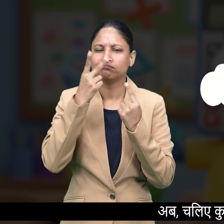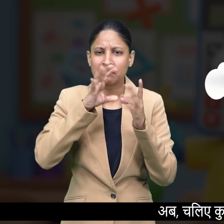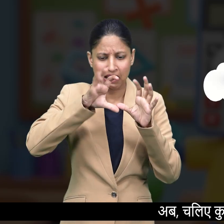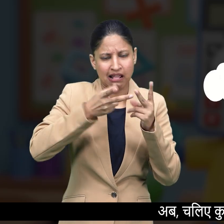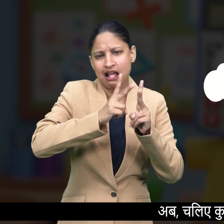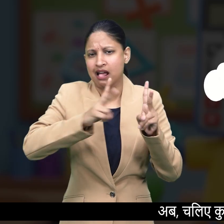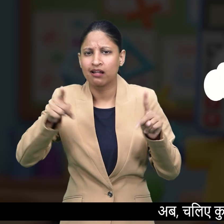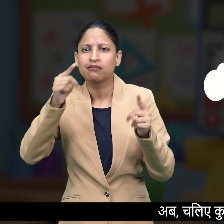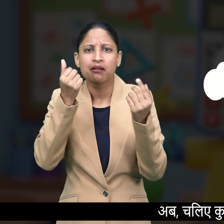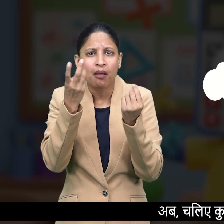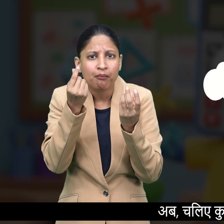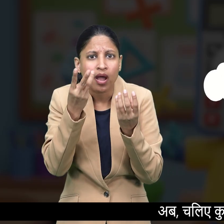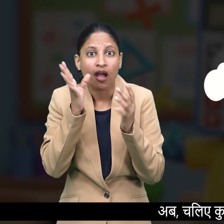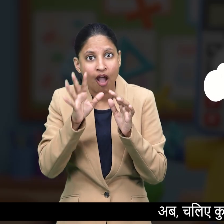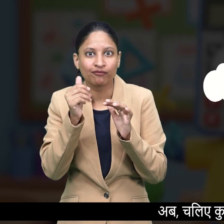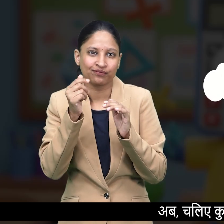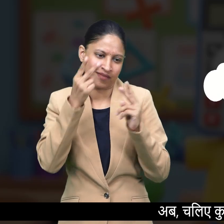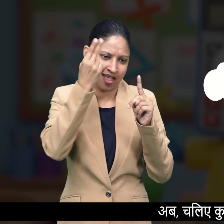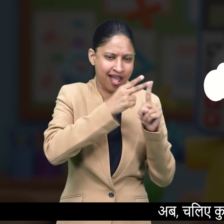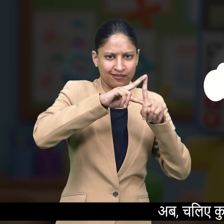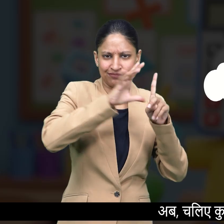अब चलिए कुछ संख्याओं को देखते हैं।